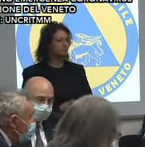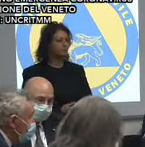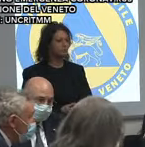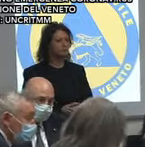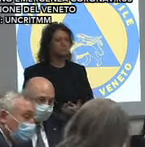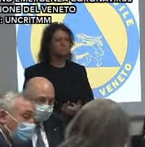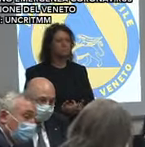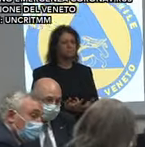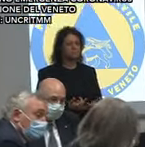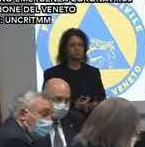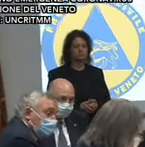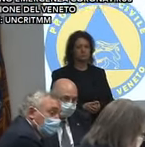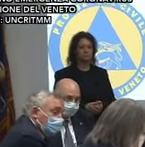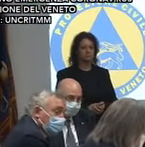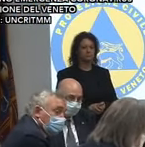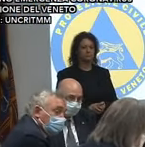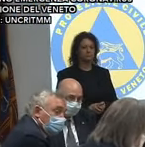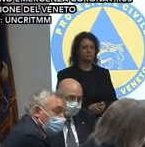ho capito.